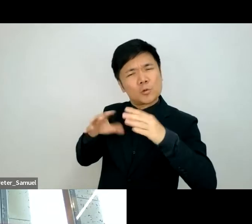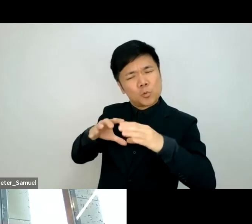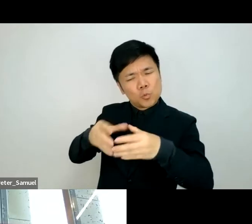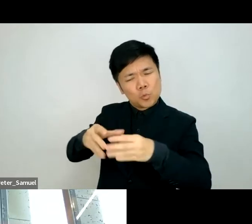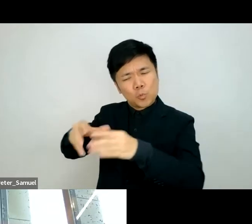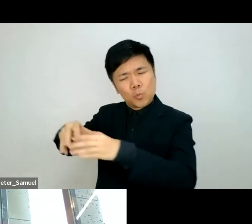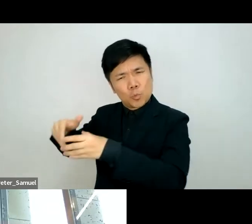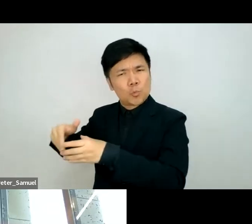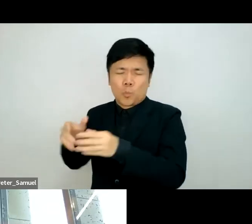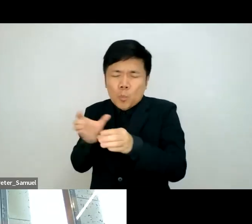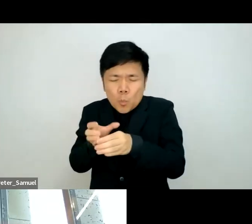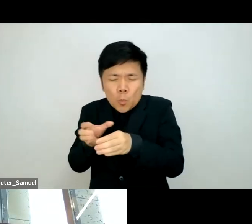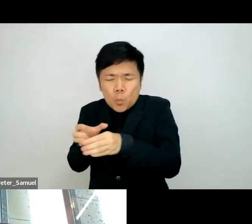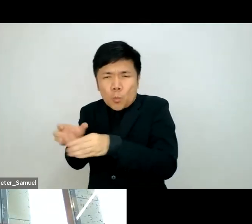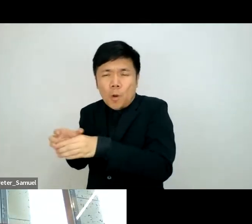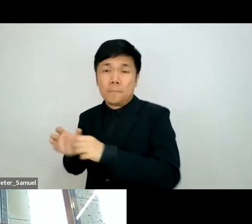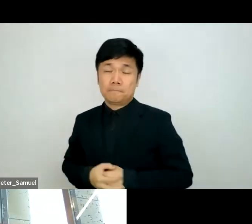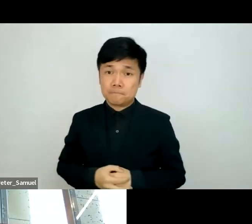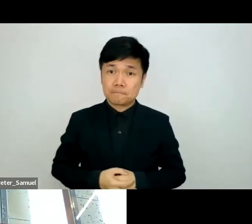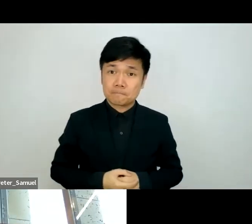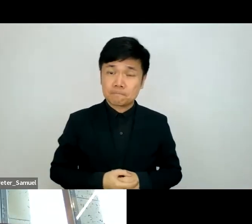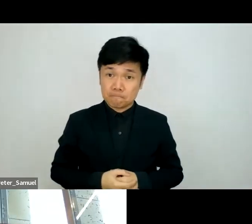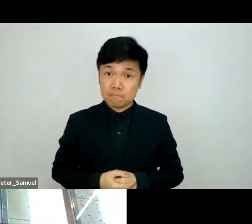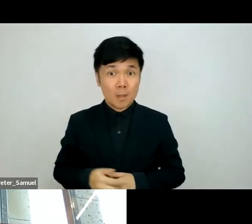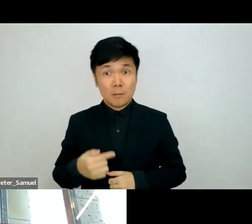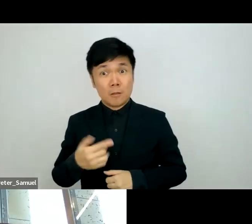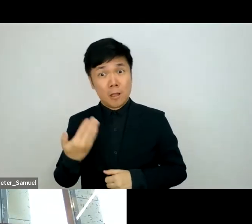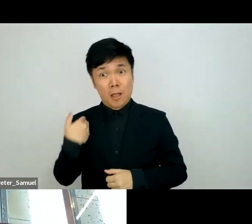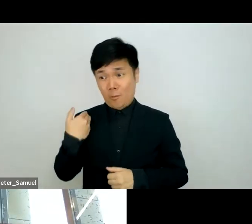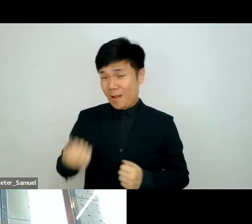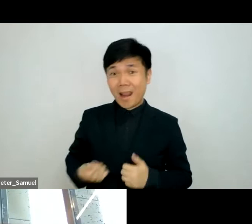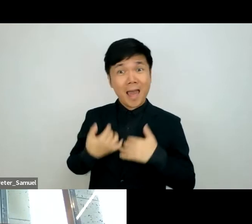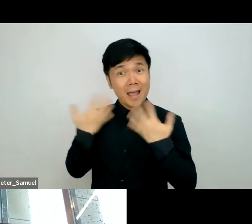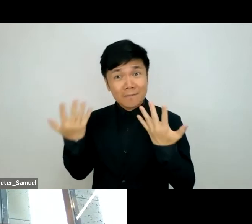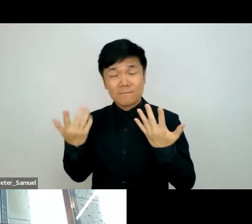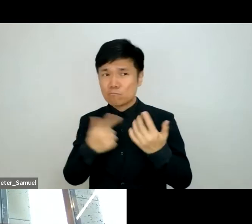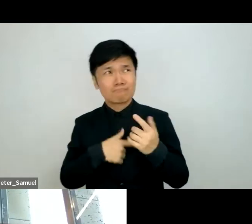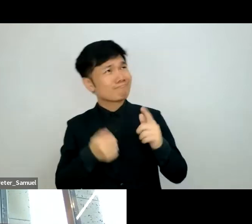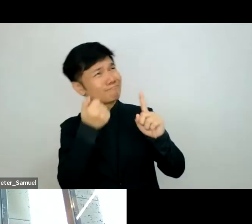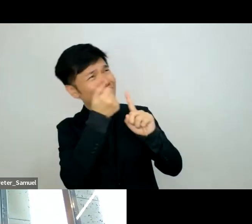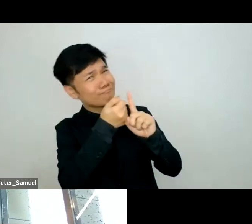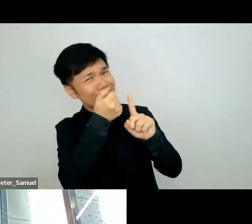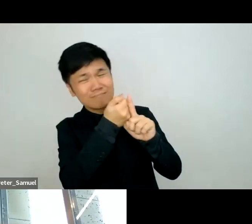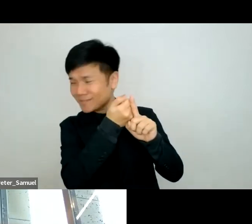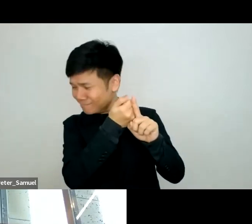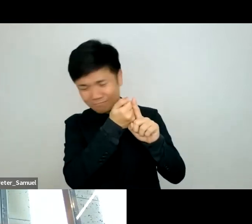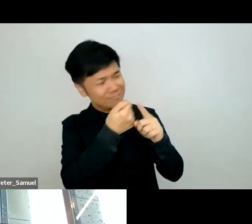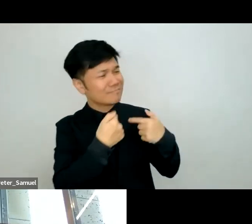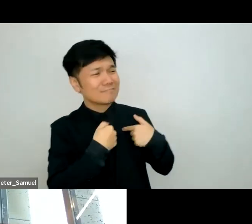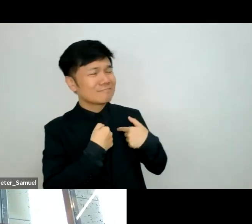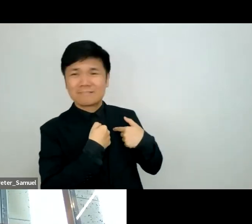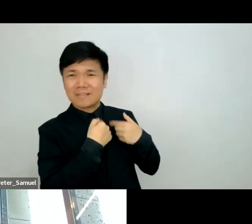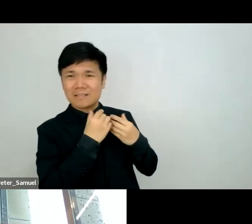Nous sommes conscients que nos histoires de l'intersection